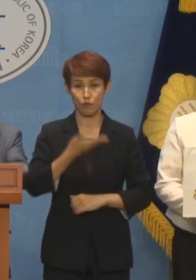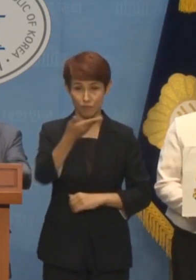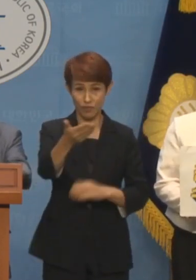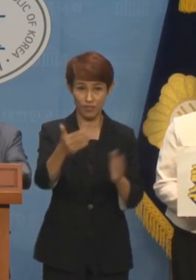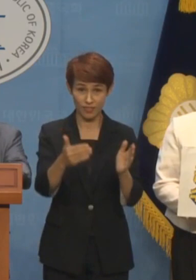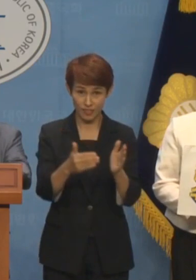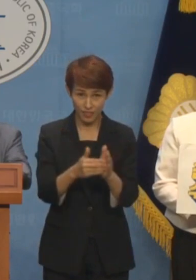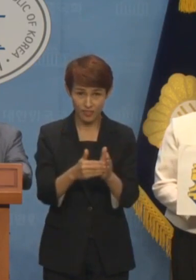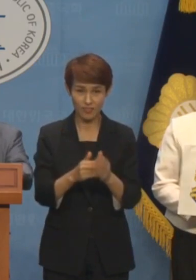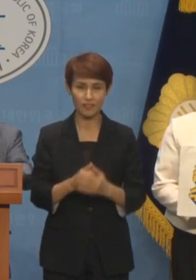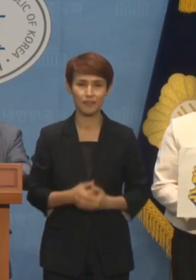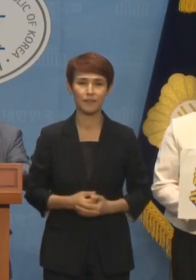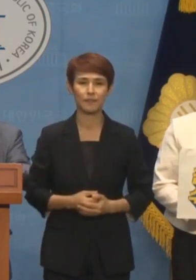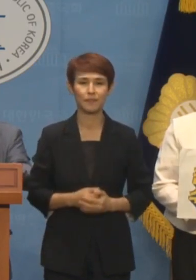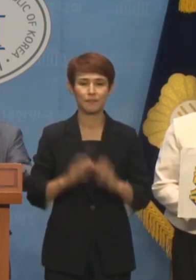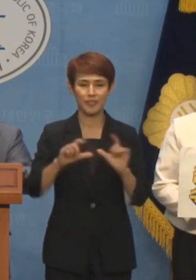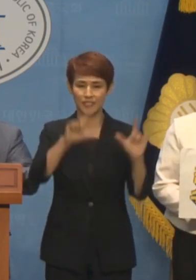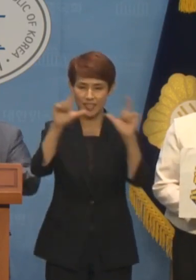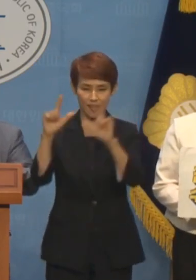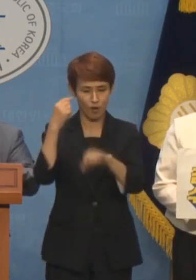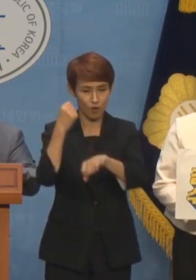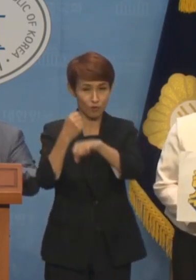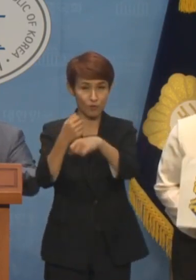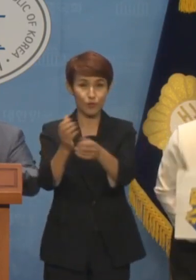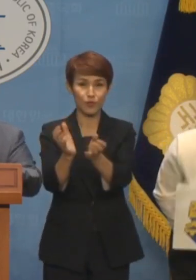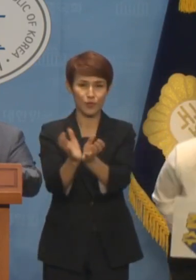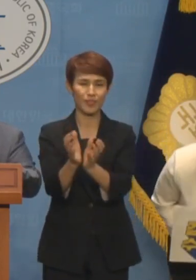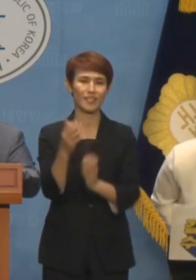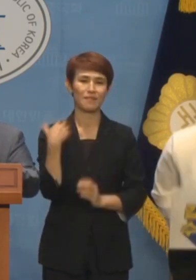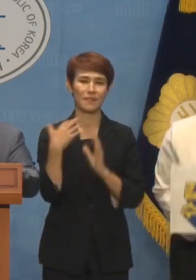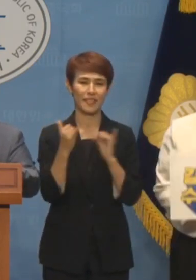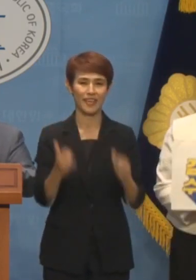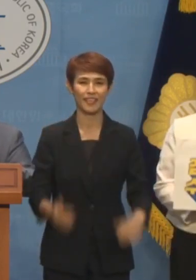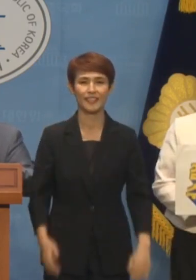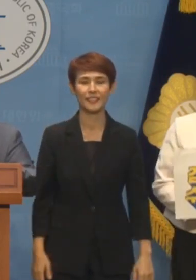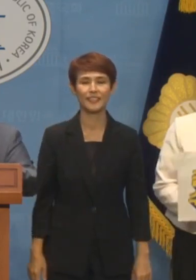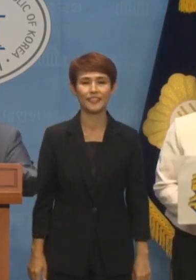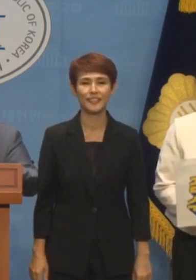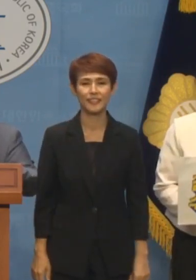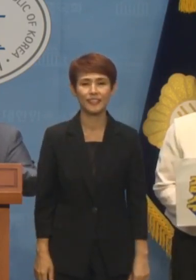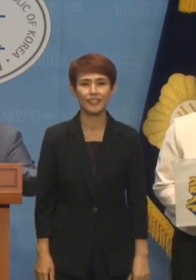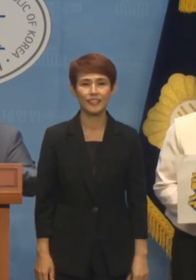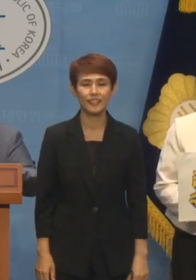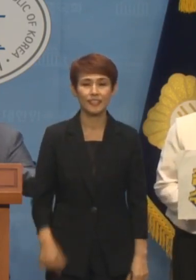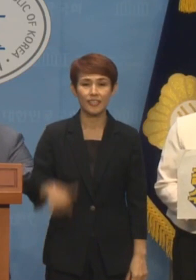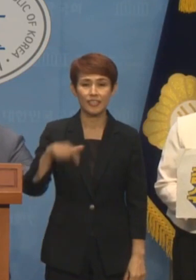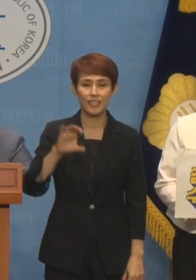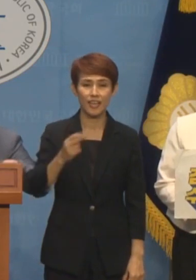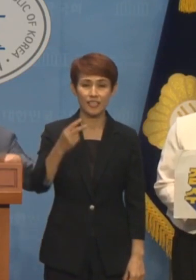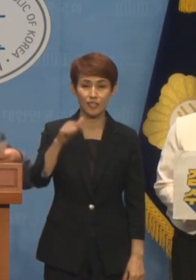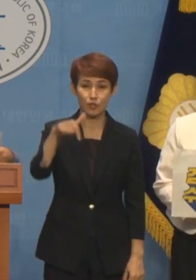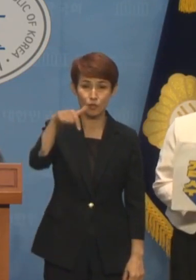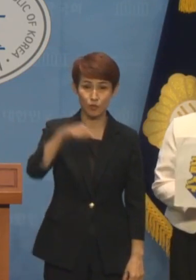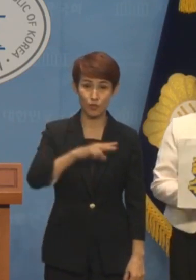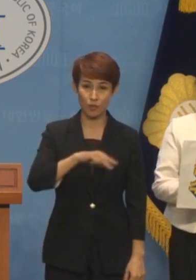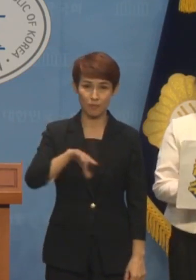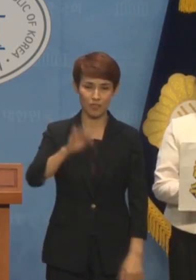제기하셨던 민생경제연구소 임세훈 공동소장 모셨습니다. 기자회견 취지 말씀을 강덕구 의원님께서 먼저 해주시도록 하겠습니다.